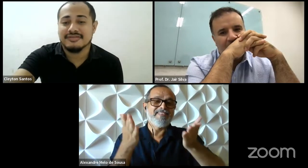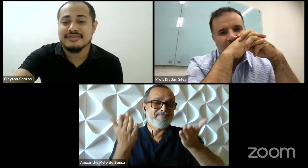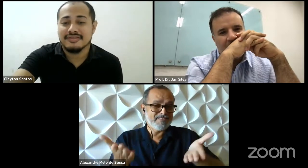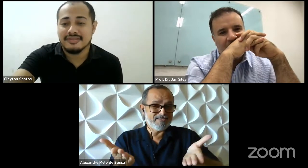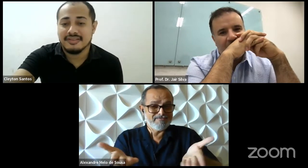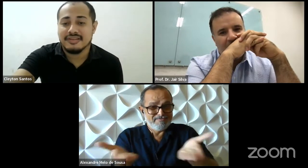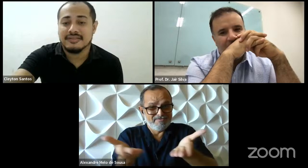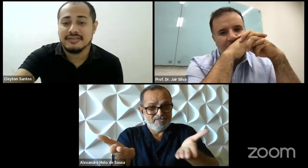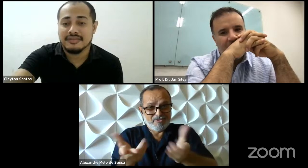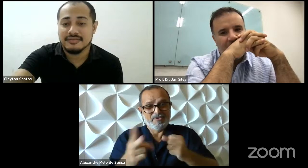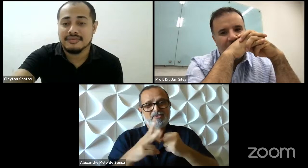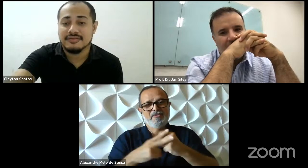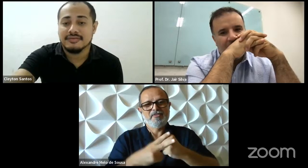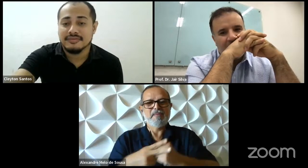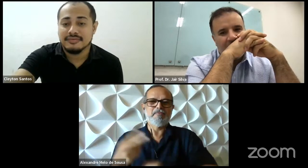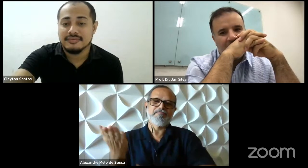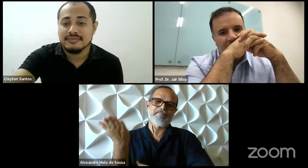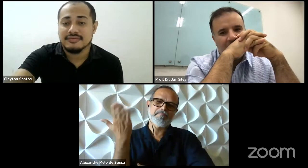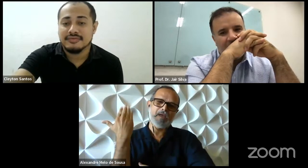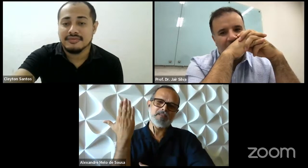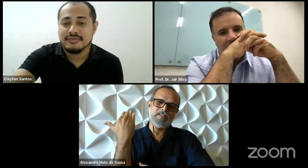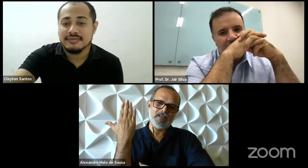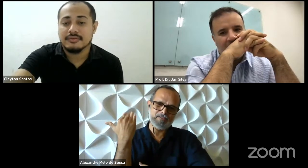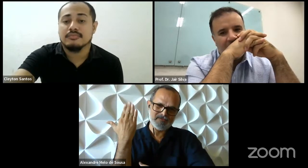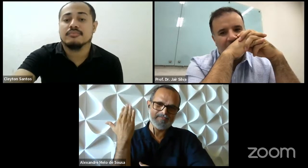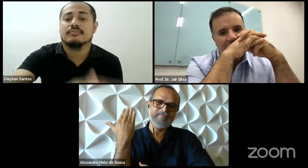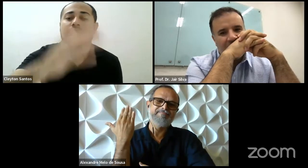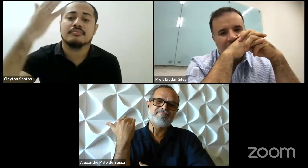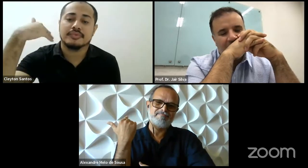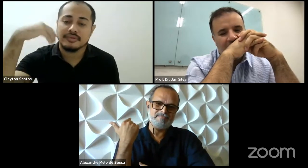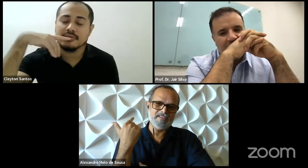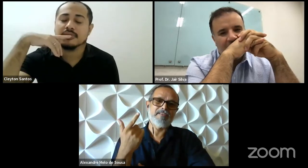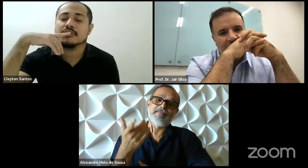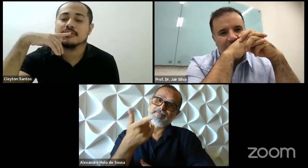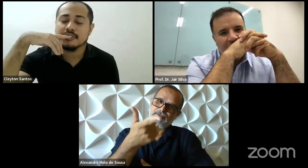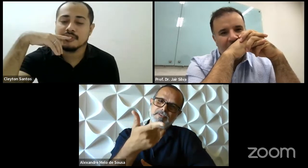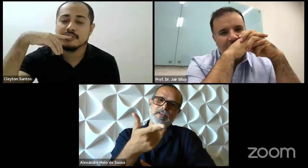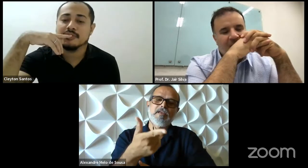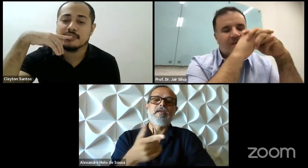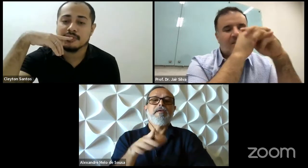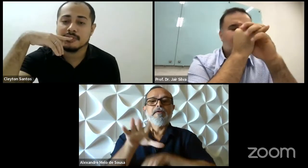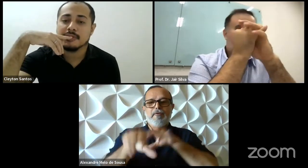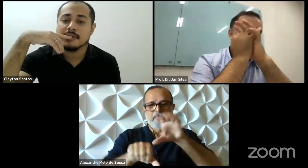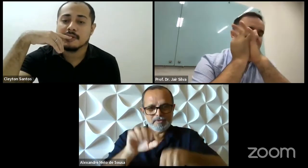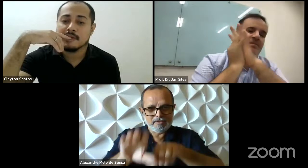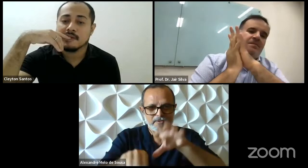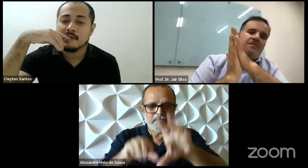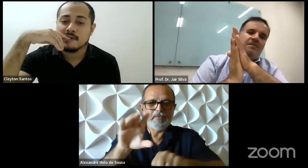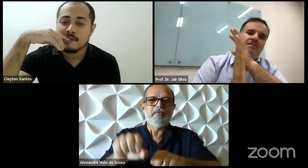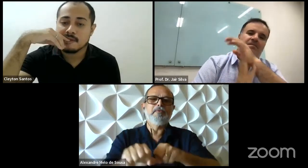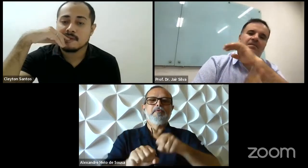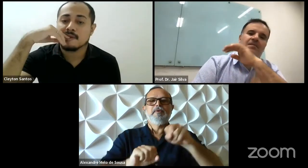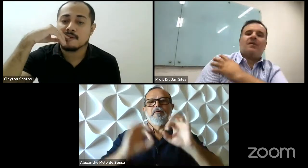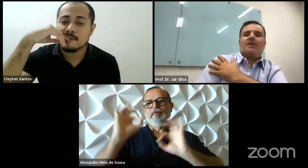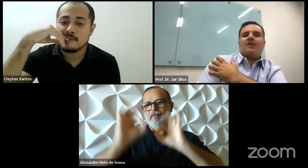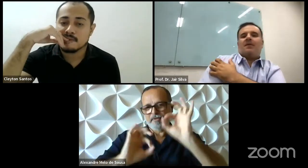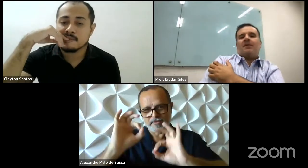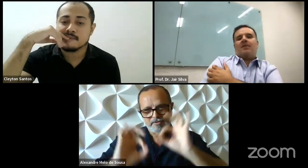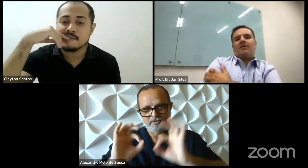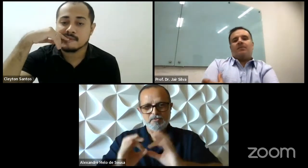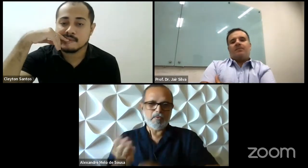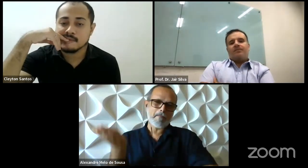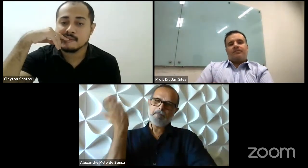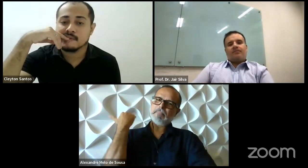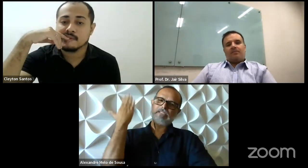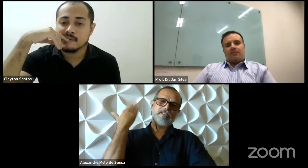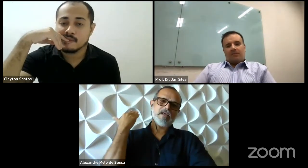Mas a pesquisa, ela já tinha sido feita, né? Então